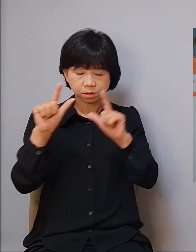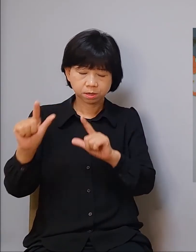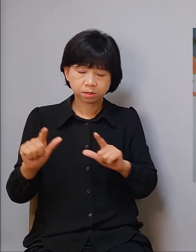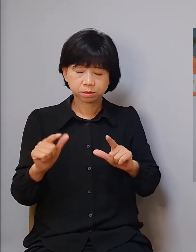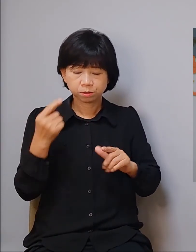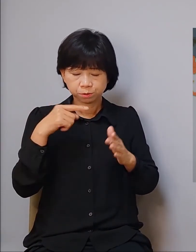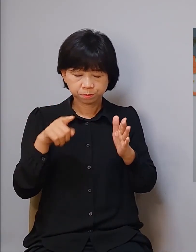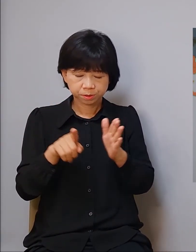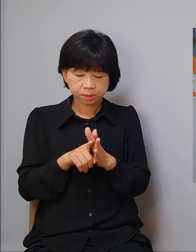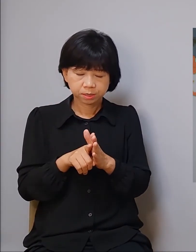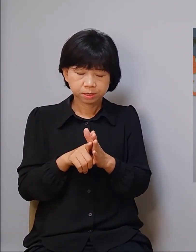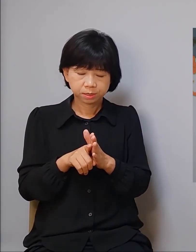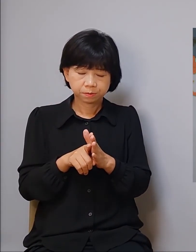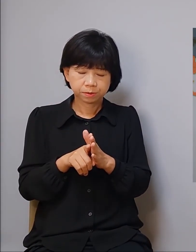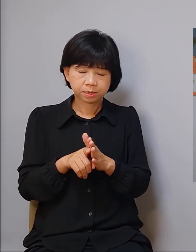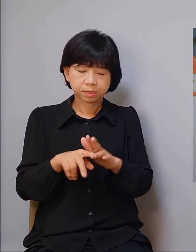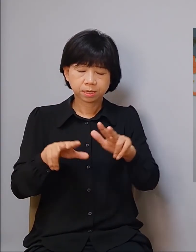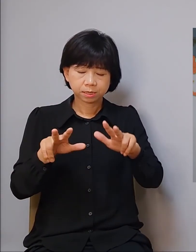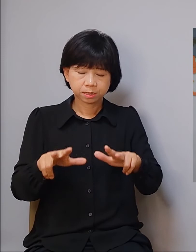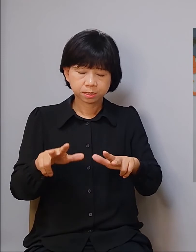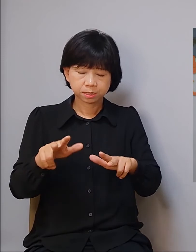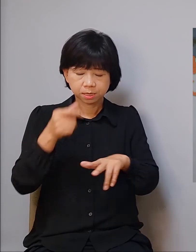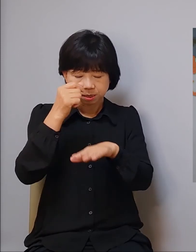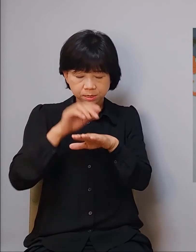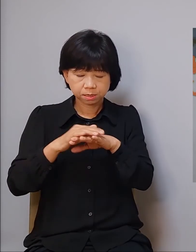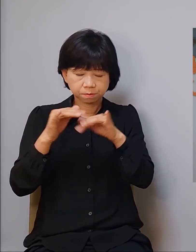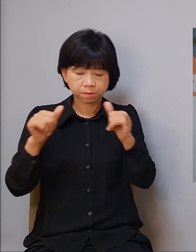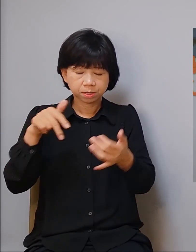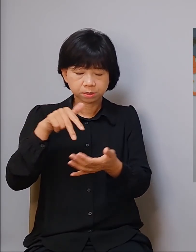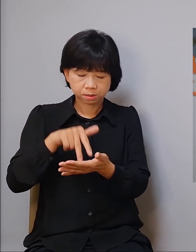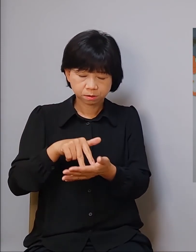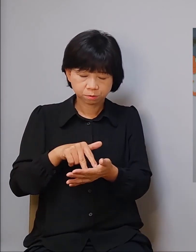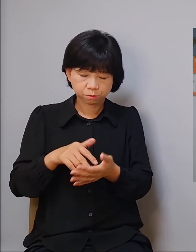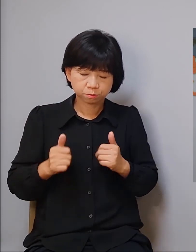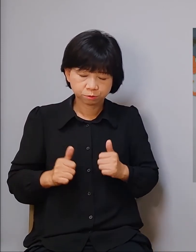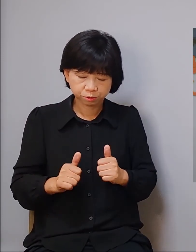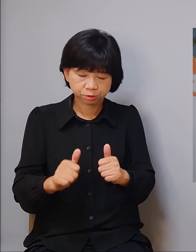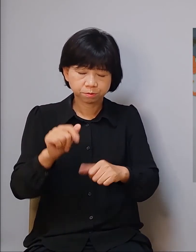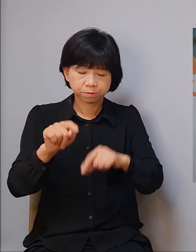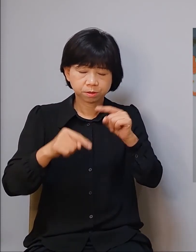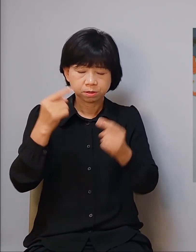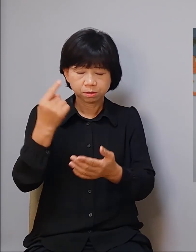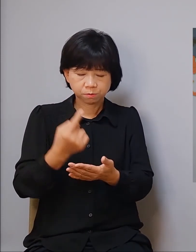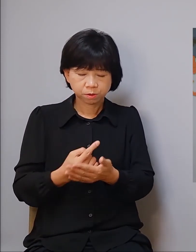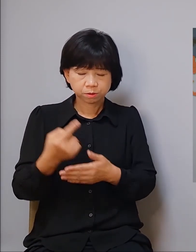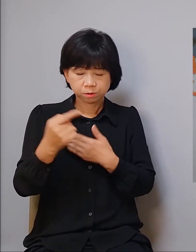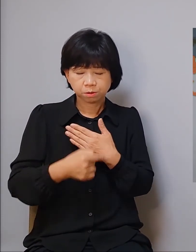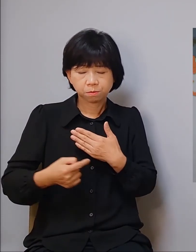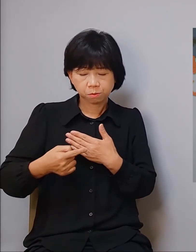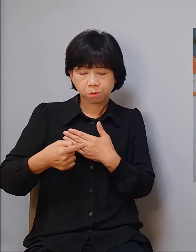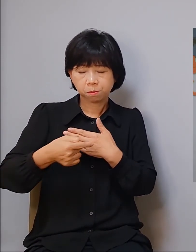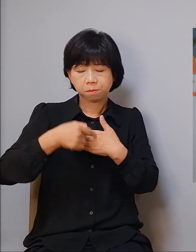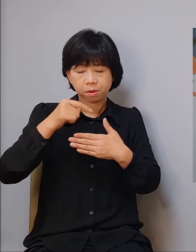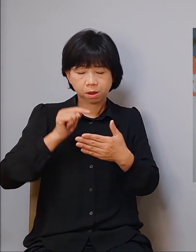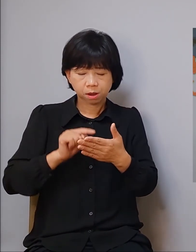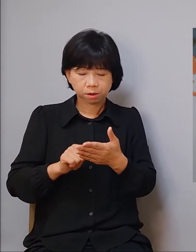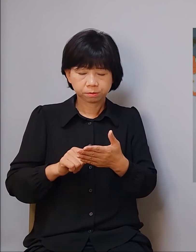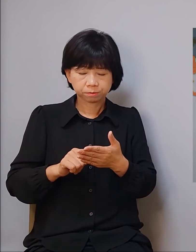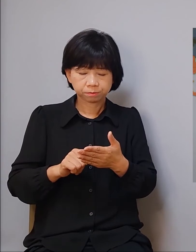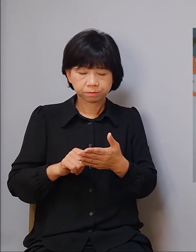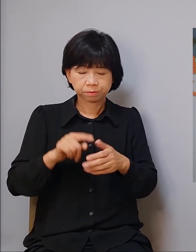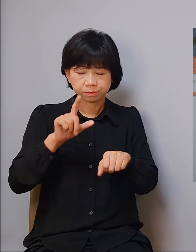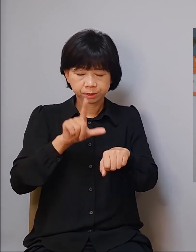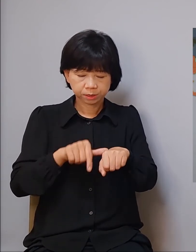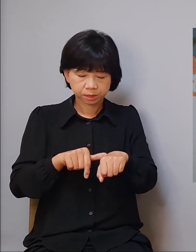줄 믿습니다. 이 시간도 예배자로 부지런히 달려나와서 몸드리고 마음드리고